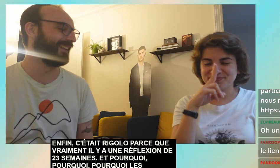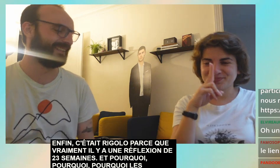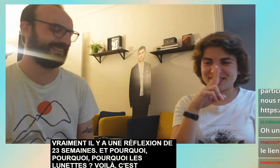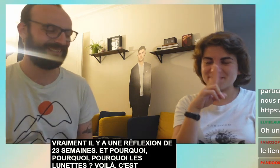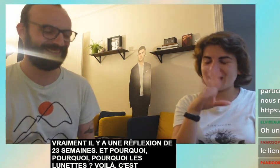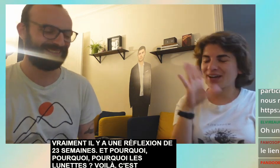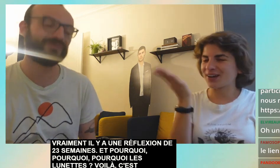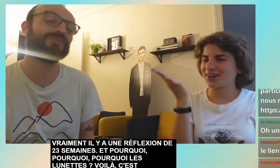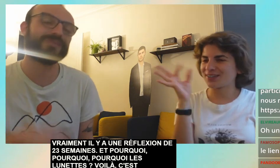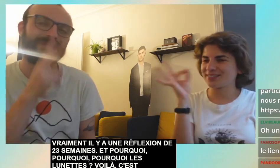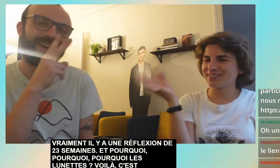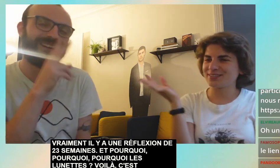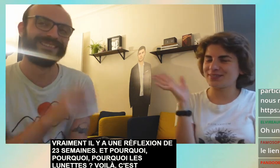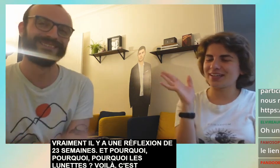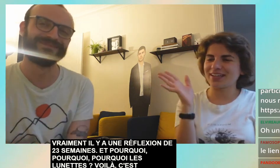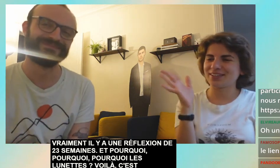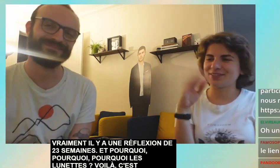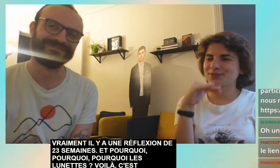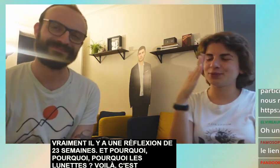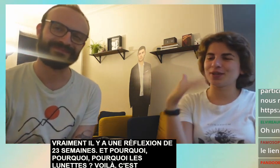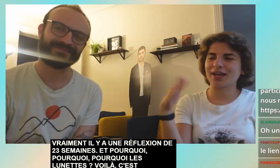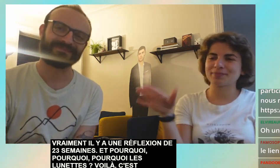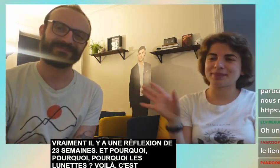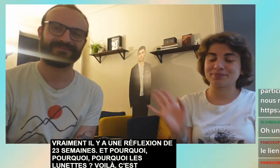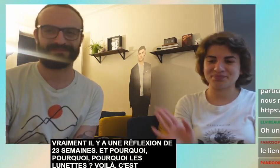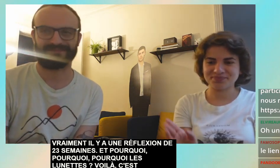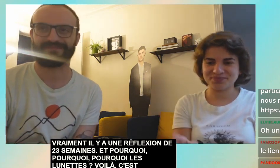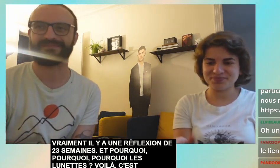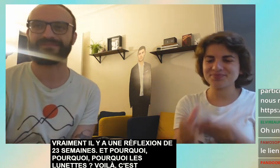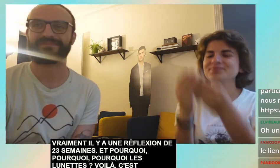C'est marrant, tu vois, de l'âme.